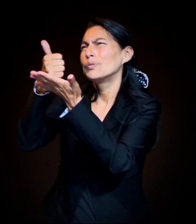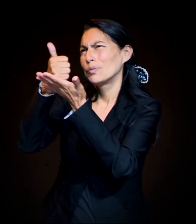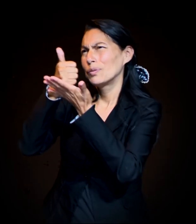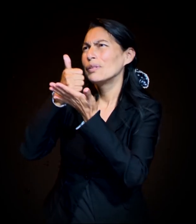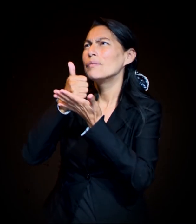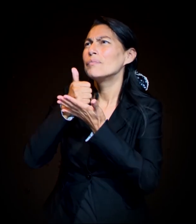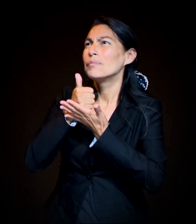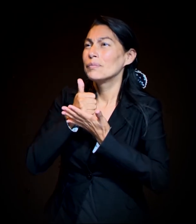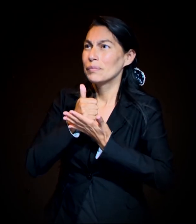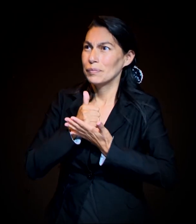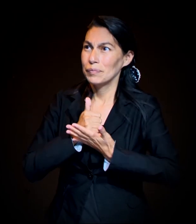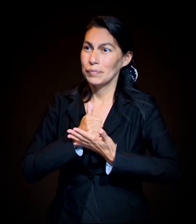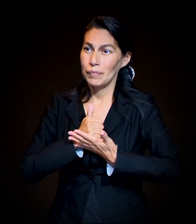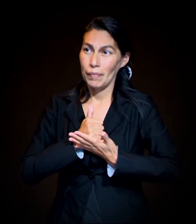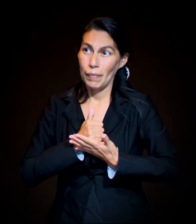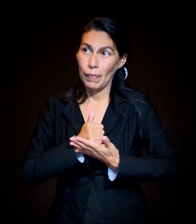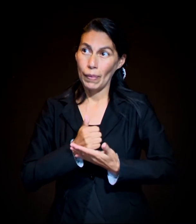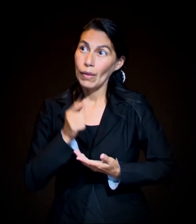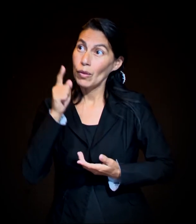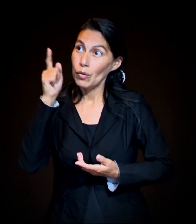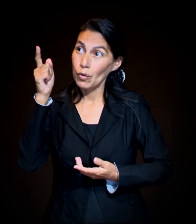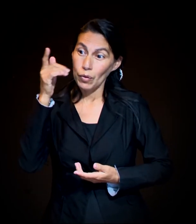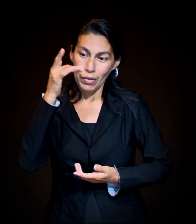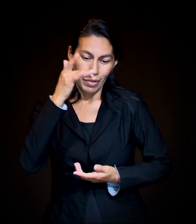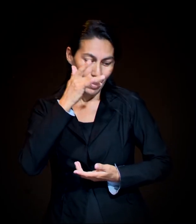toca mi corazón